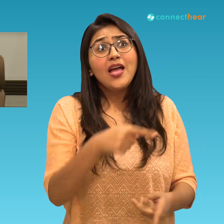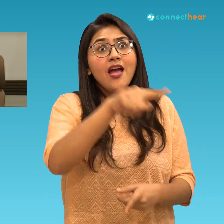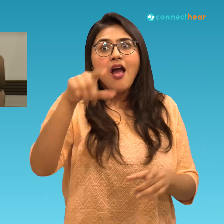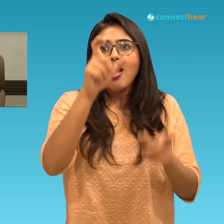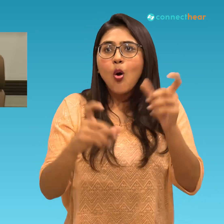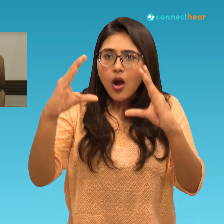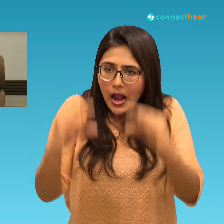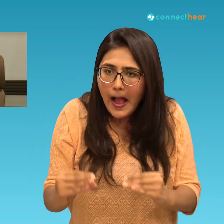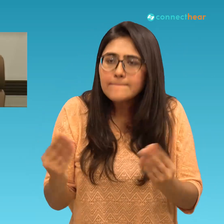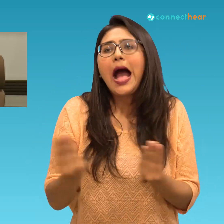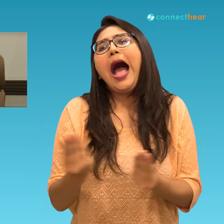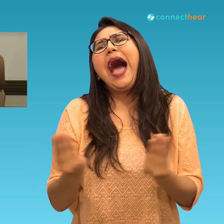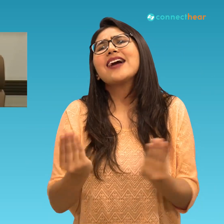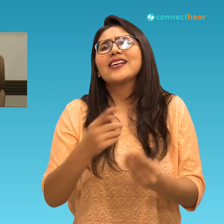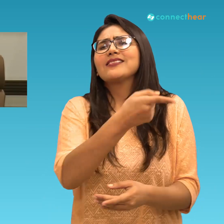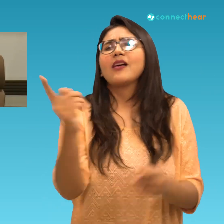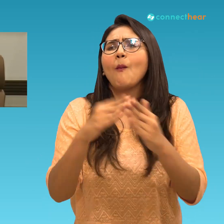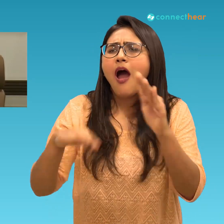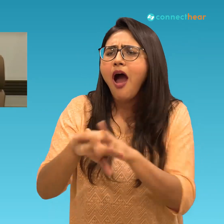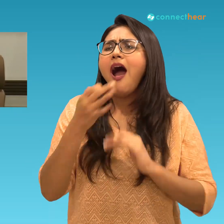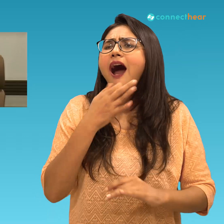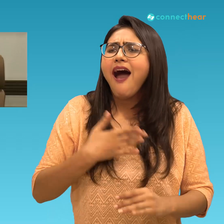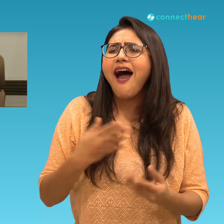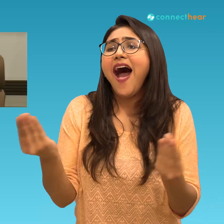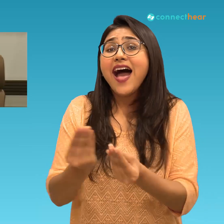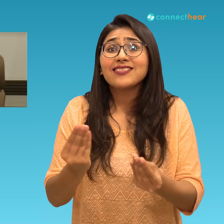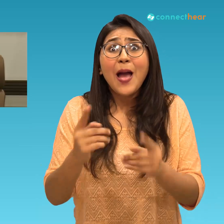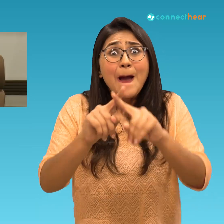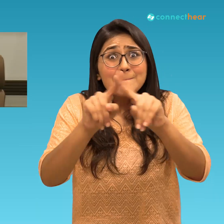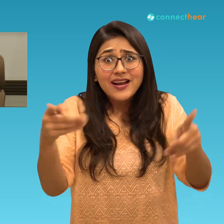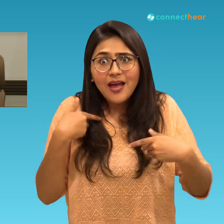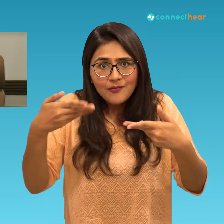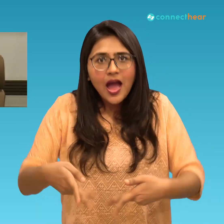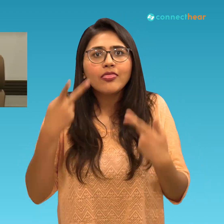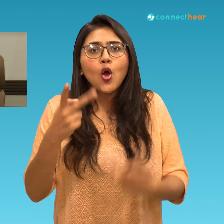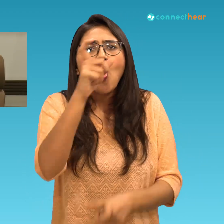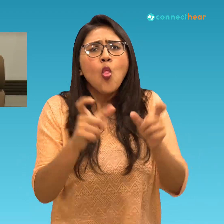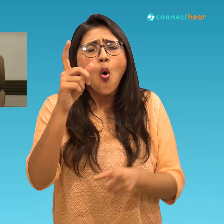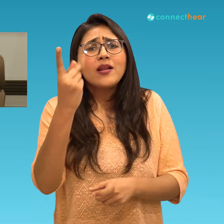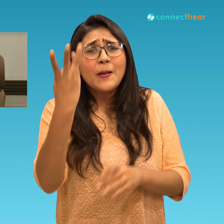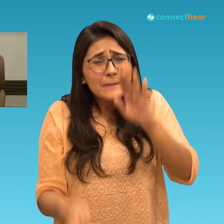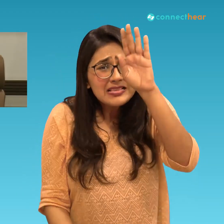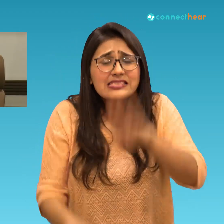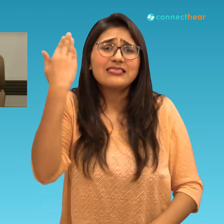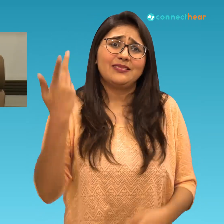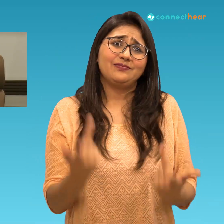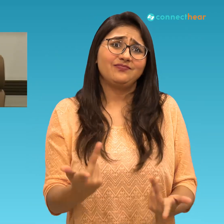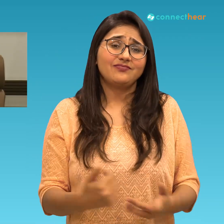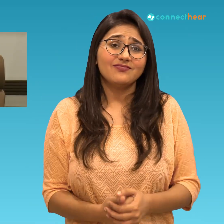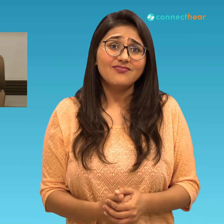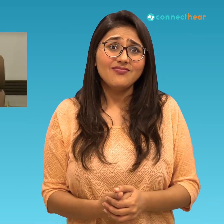करना आसानी थी एज कम्पेयर टू हमारी जैसी गुंजान आबादियाँ। वी आर दी 5th